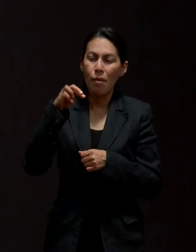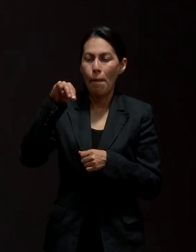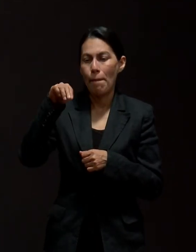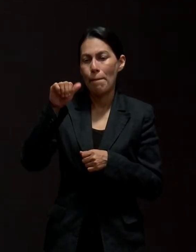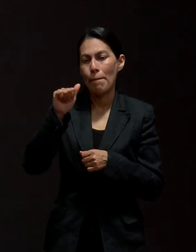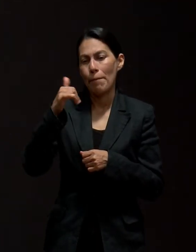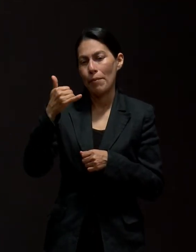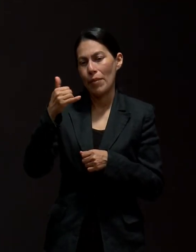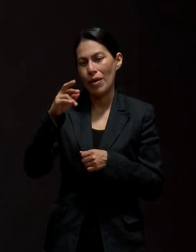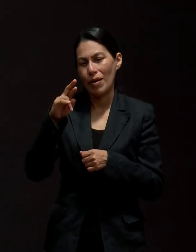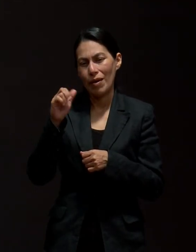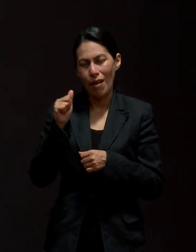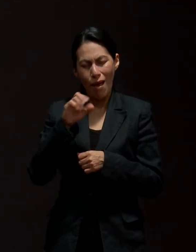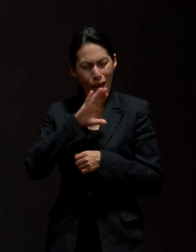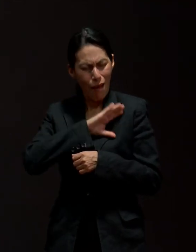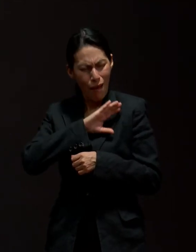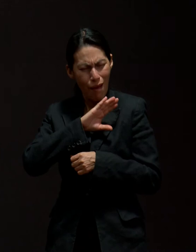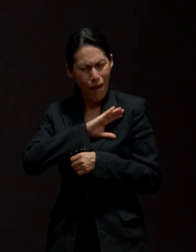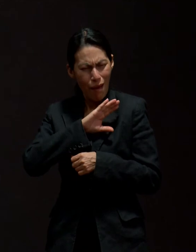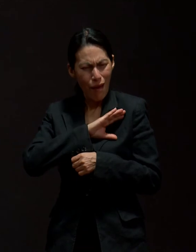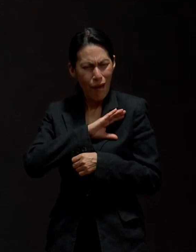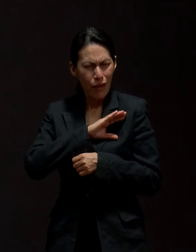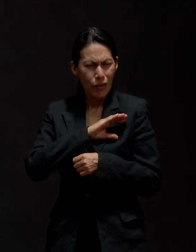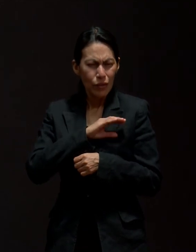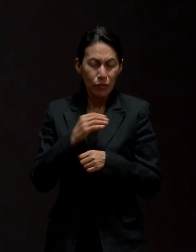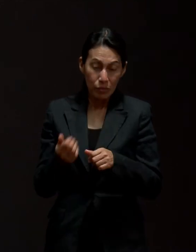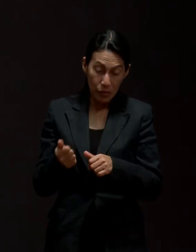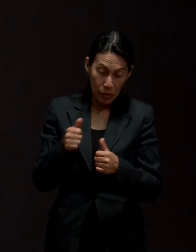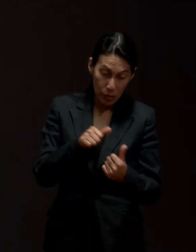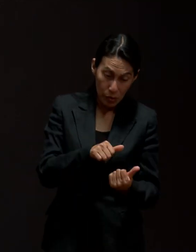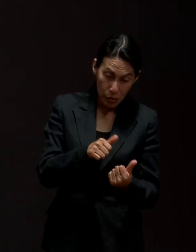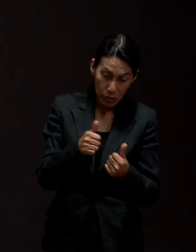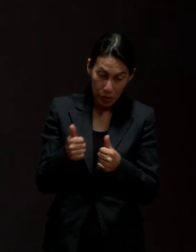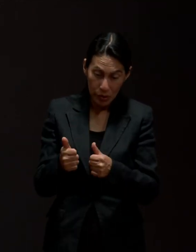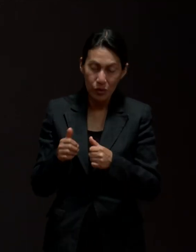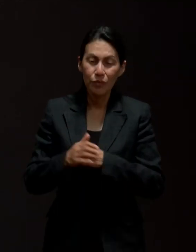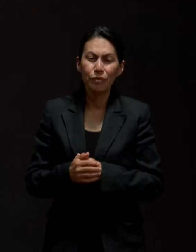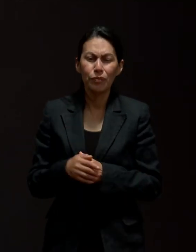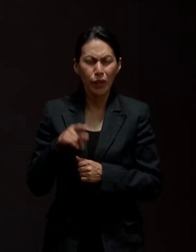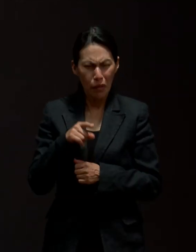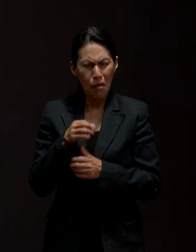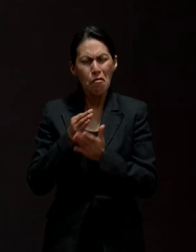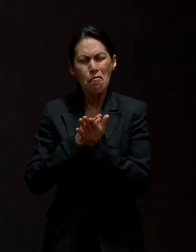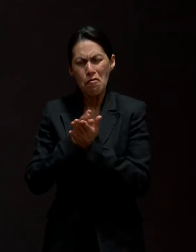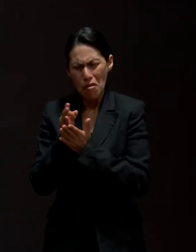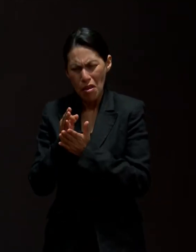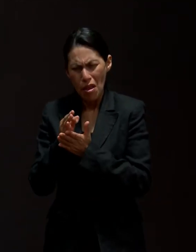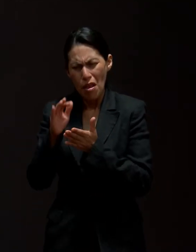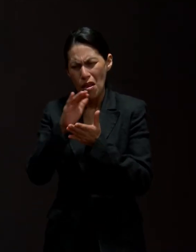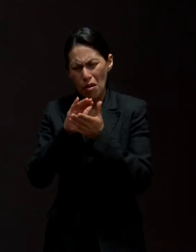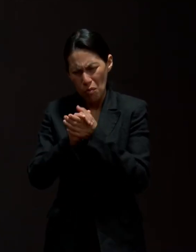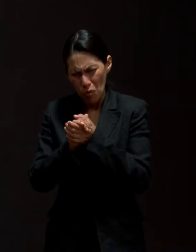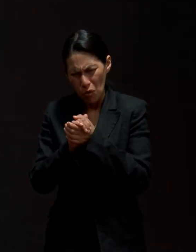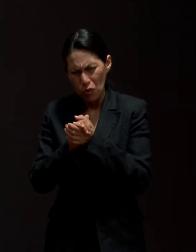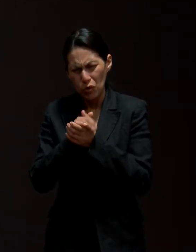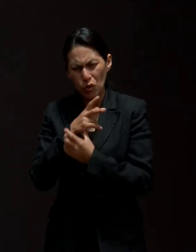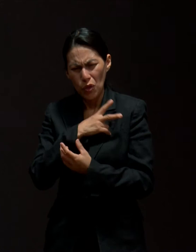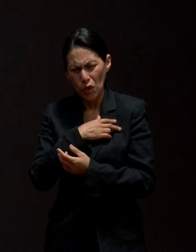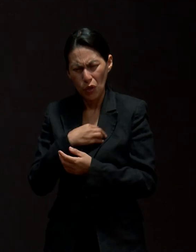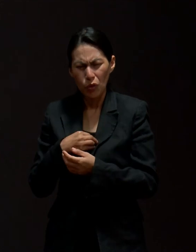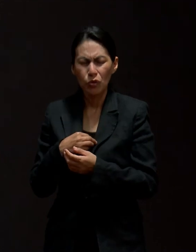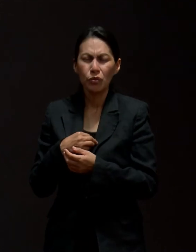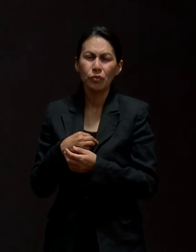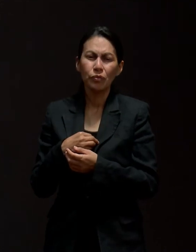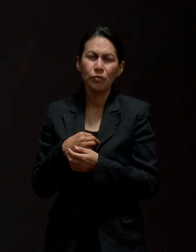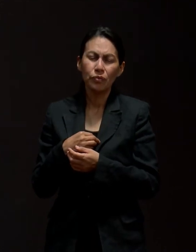muchacha, Mayrita, la queremos mucho. Fuimos a visitarla, a tomar los votos bautismales. Ella sigue muy